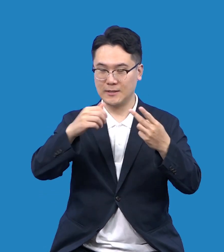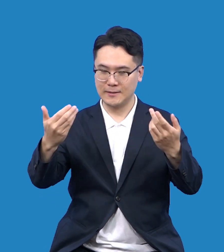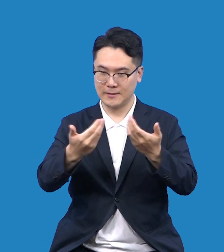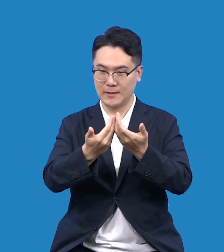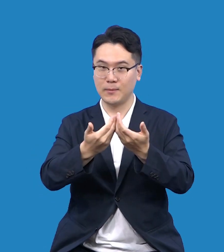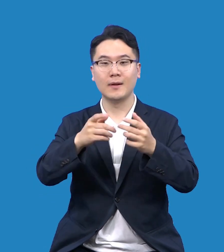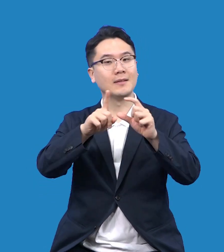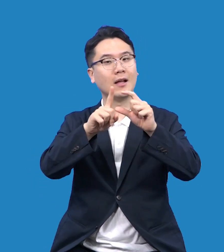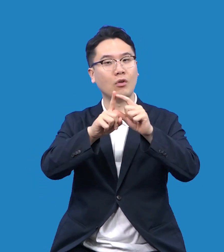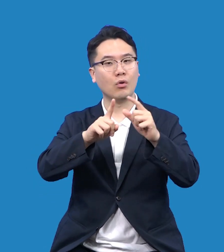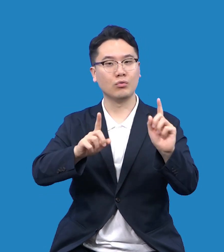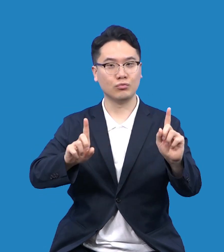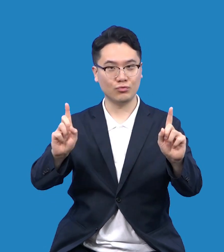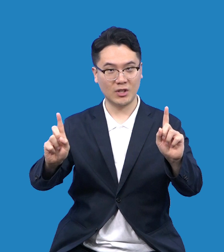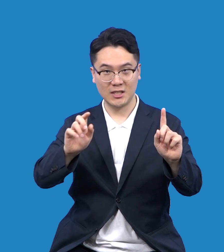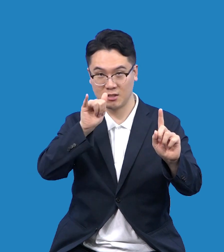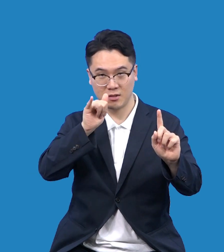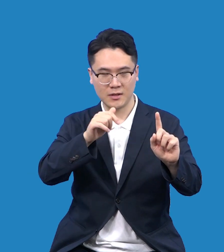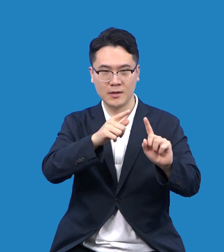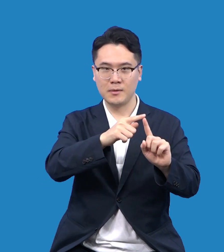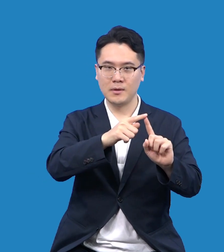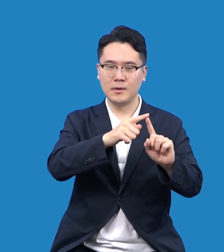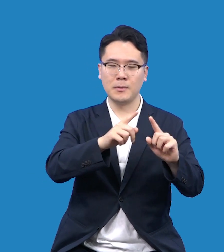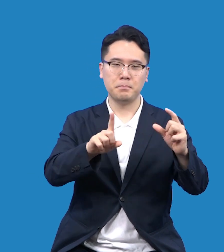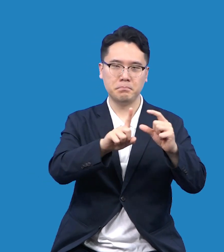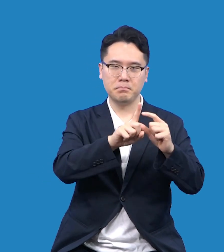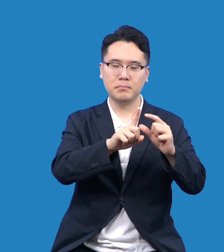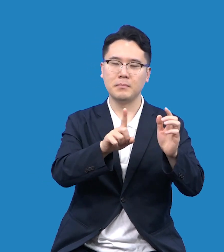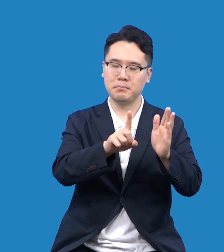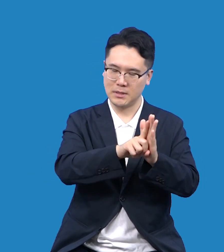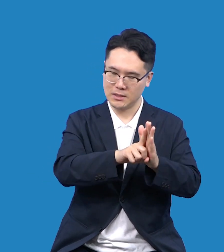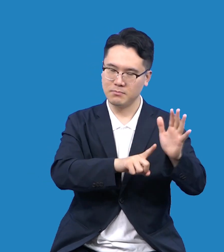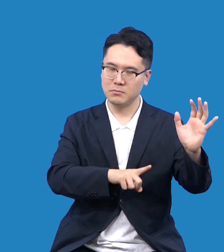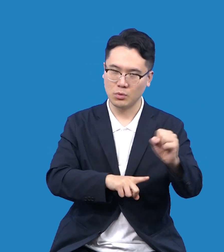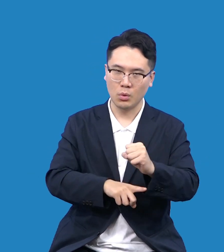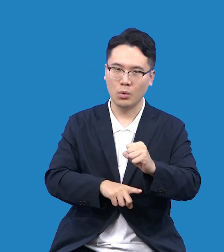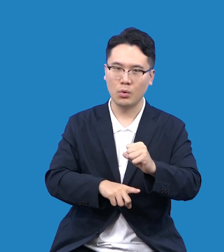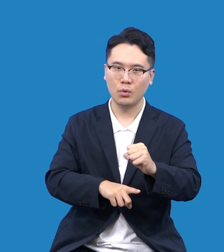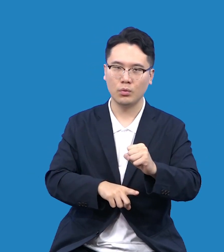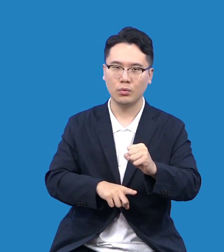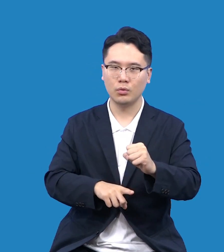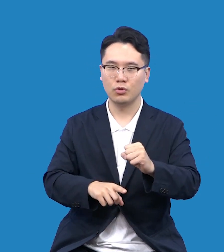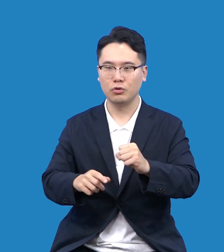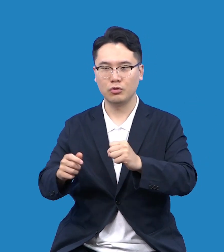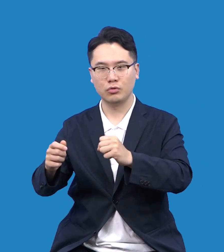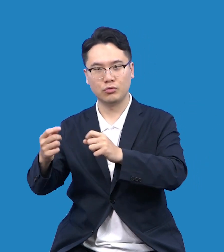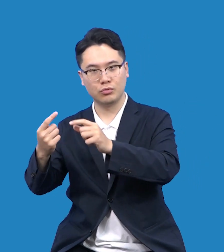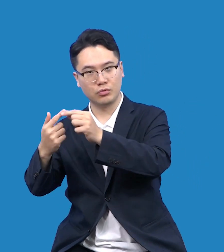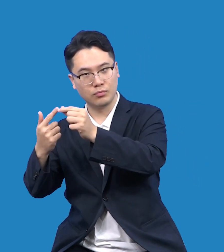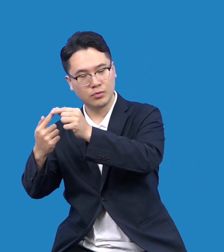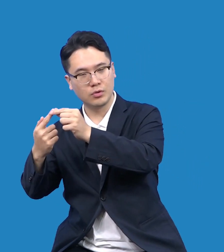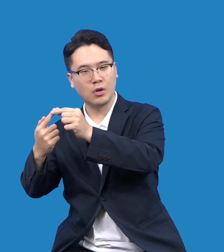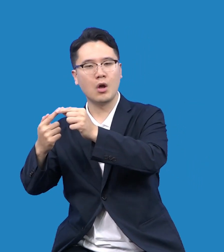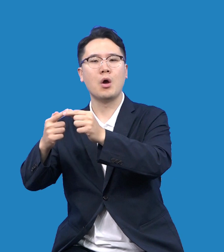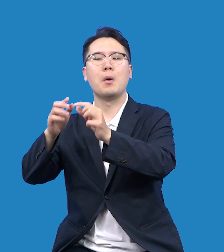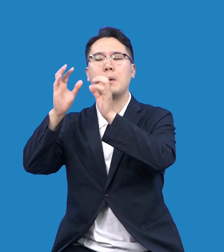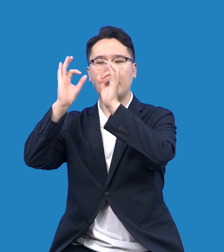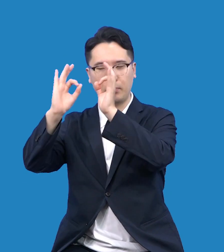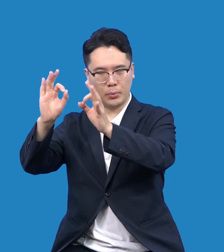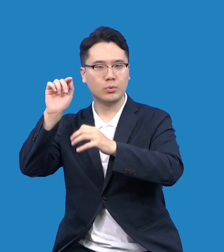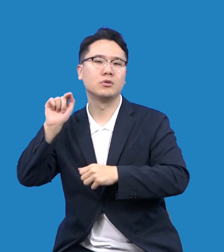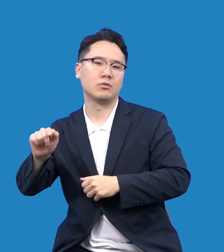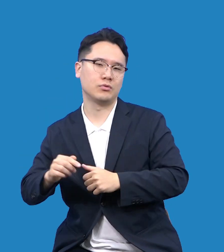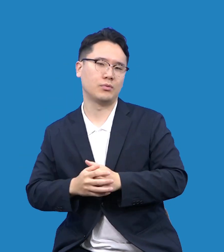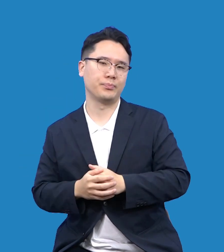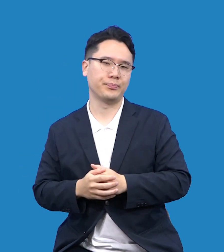있죠. 믿음으로, 그리고 뭐예요? 보는 것으로. 어떤 사람은 보이는 것에